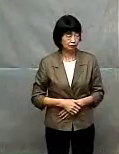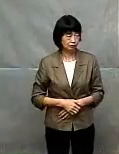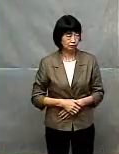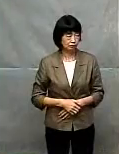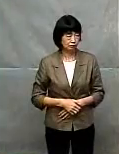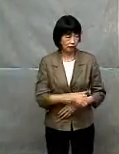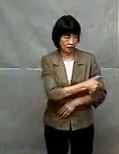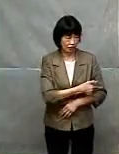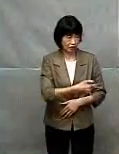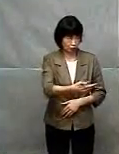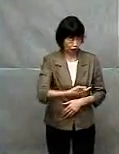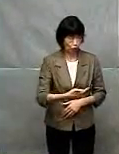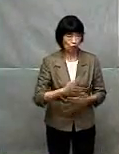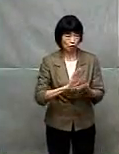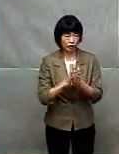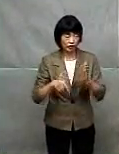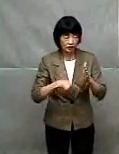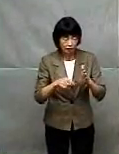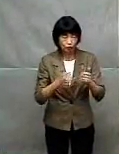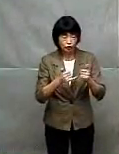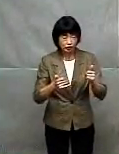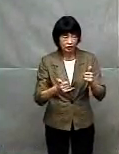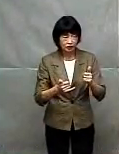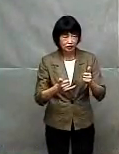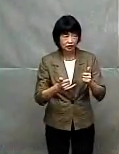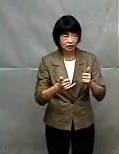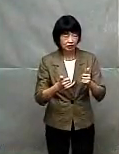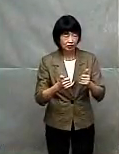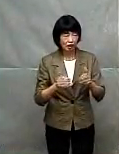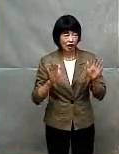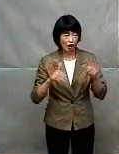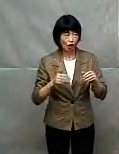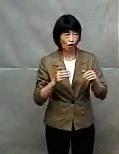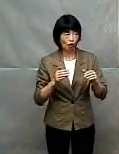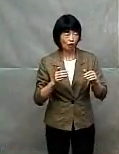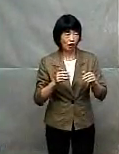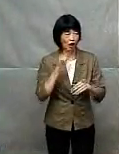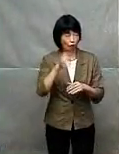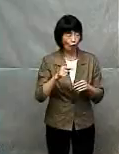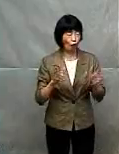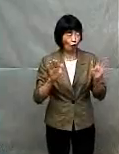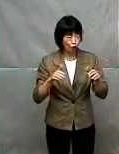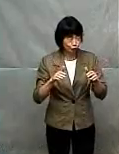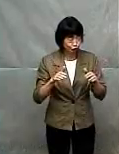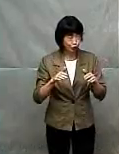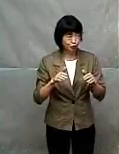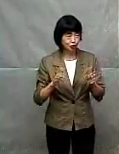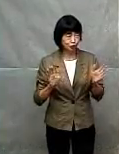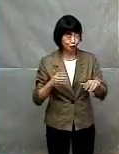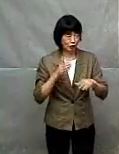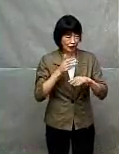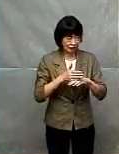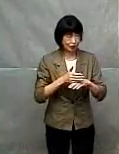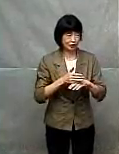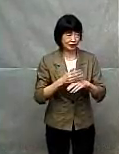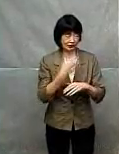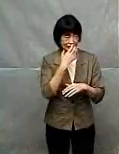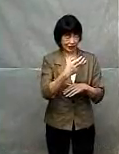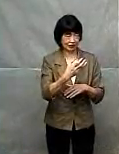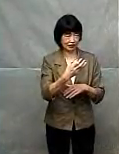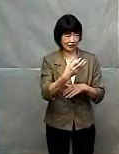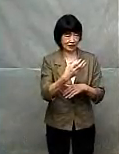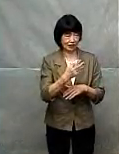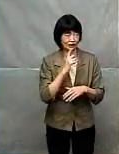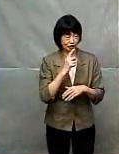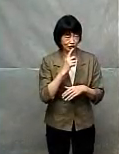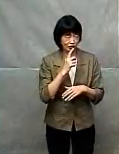だとすると県内の人に対しては大羽羽越新幹線6県合同プロジェクトと言って、国の要望書にはその逆にする